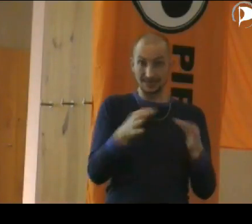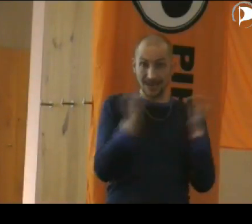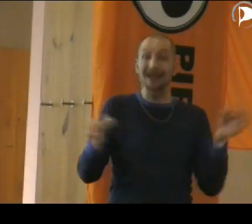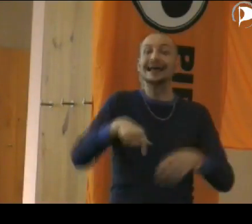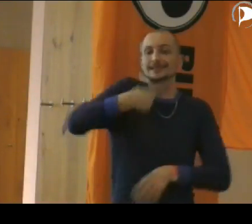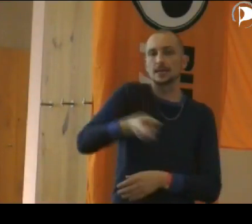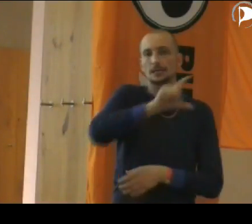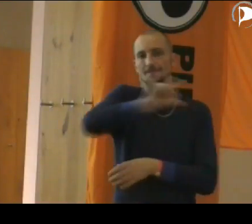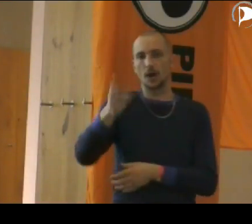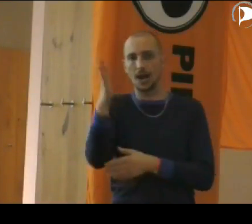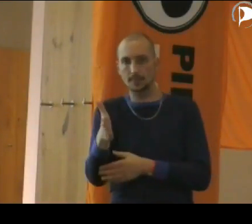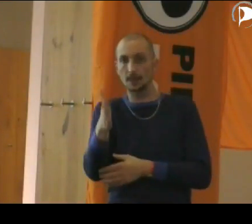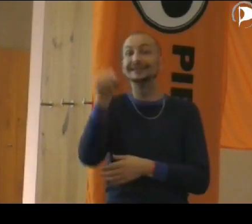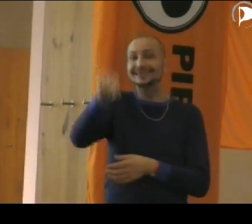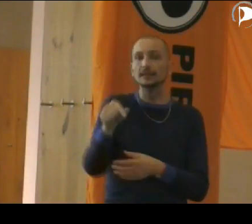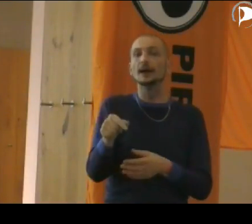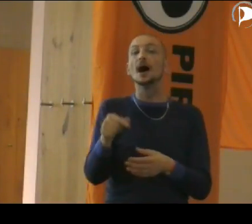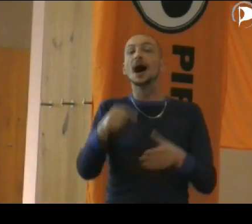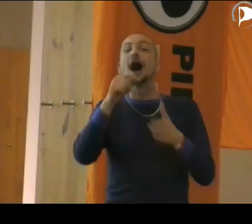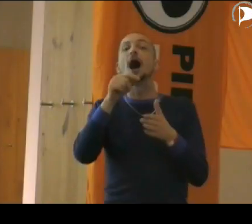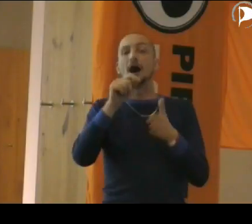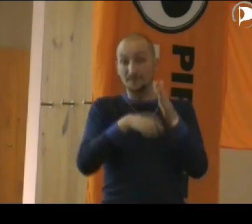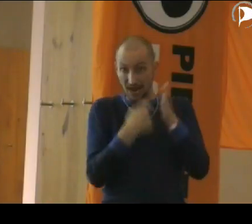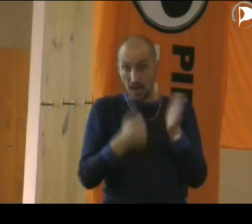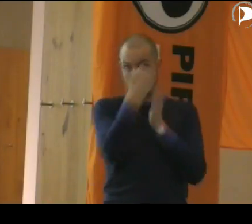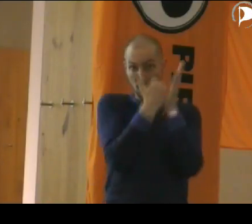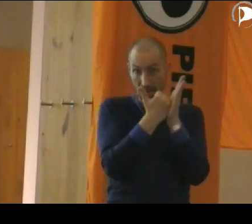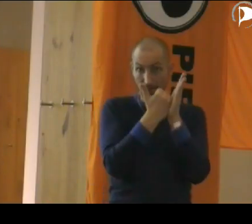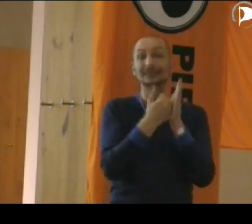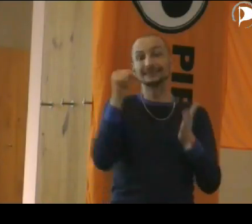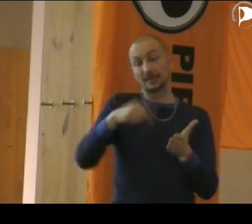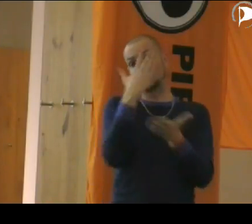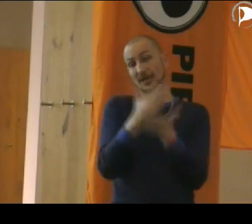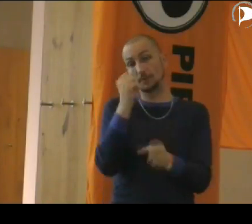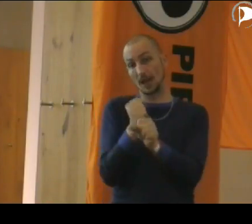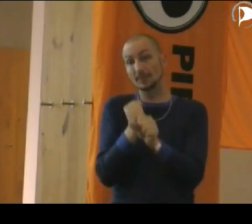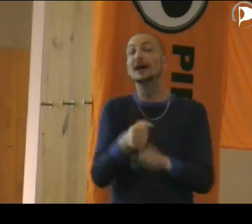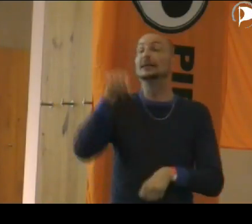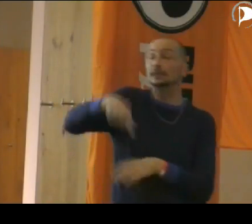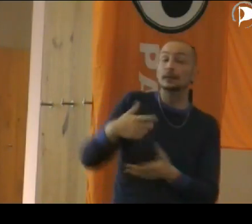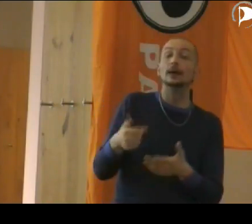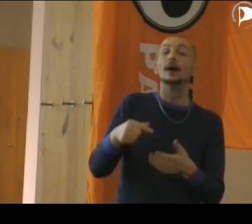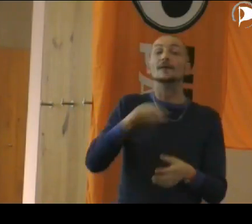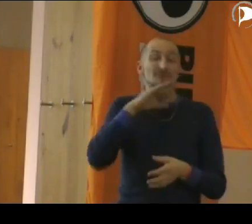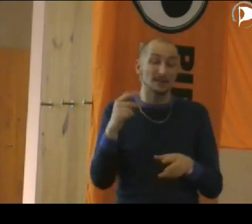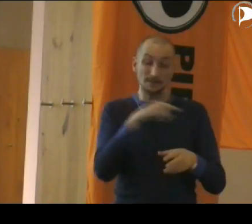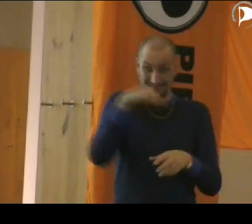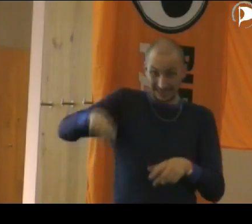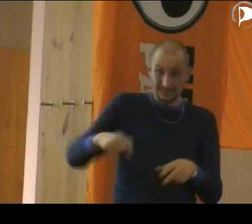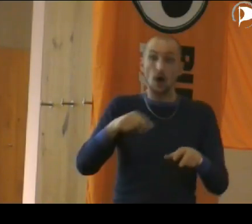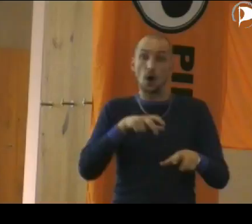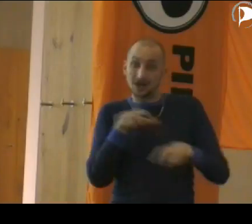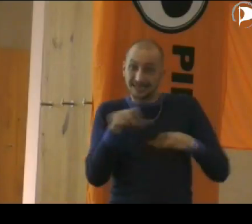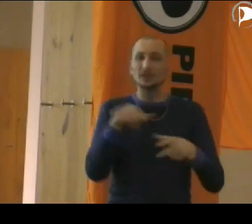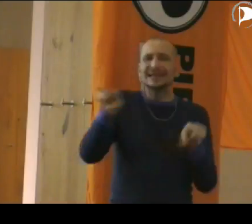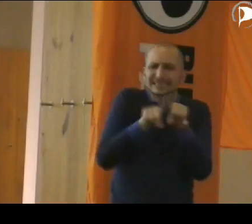wo das wahlprogramm verabschieden würsten auch da wurde dieser zeit jede menge organisiert es wurden am gleichen ort